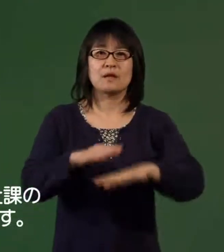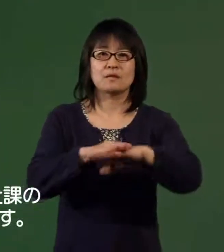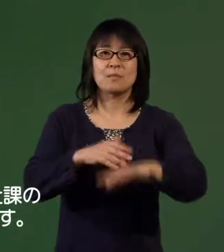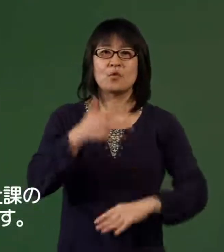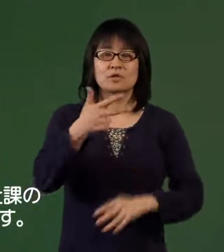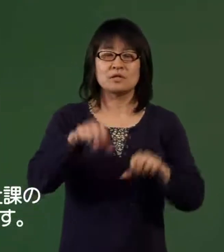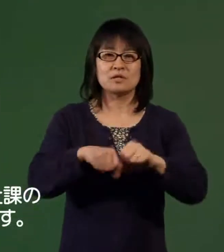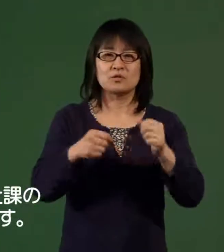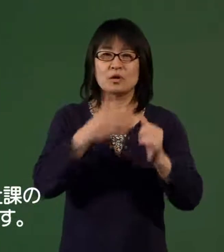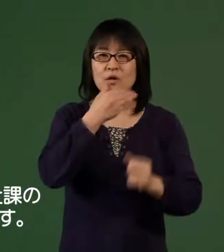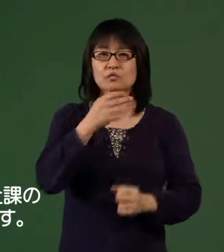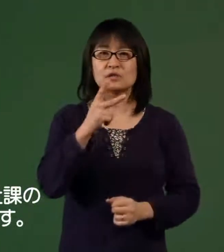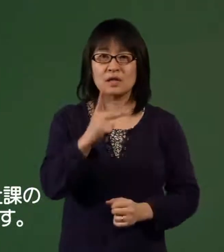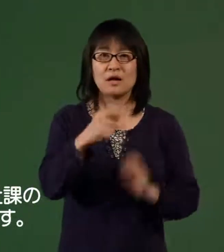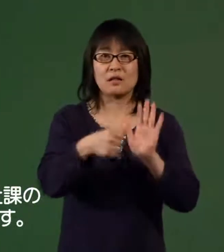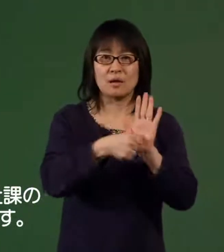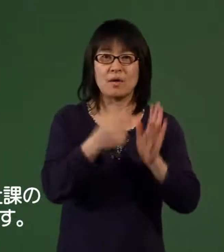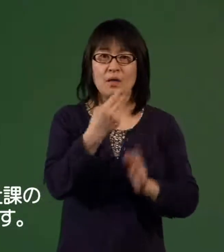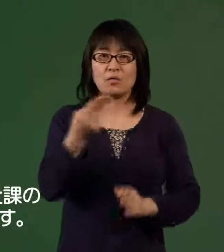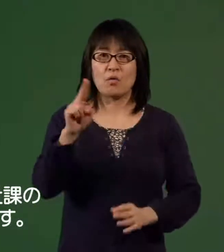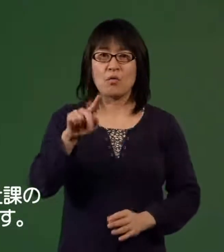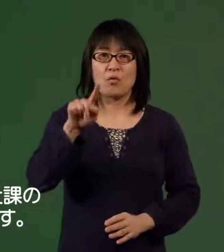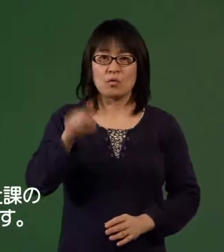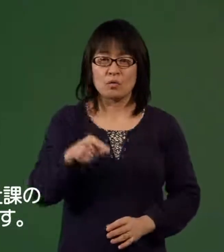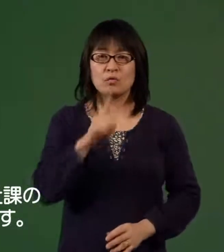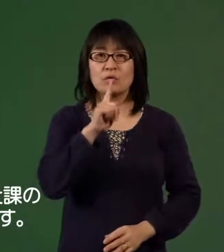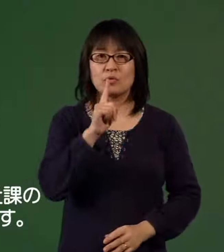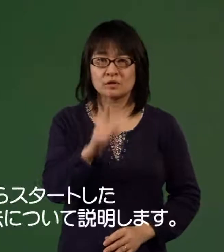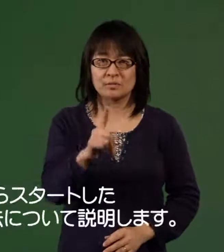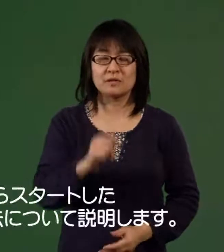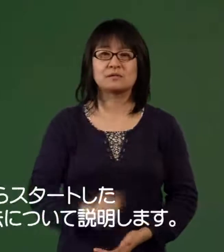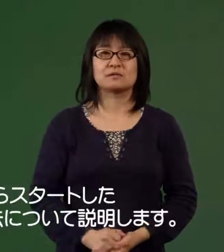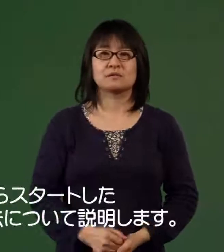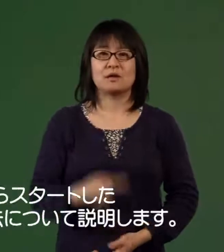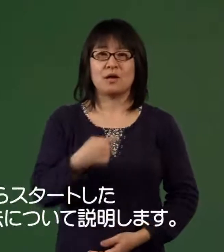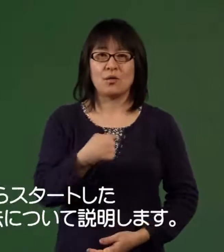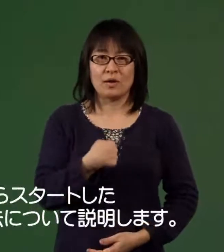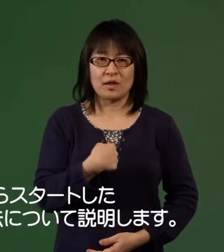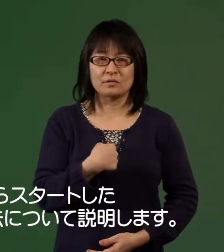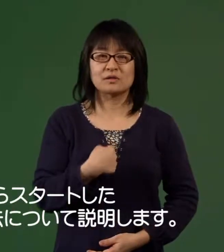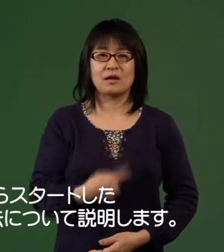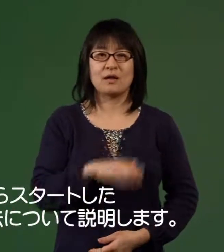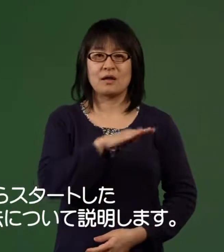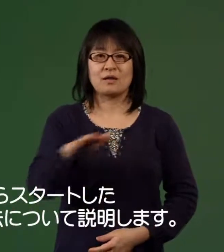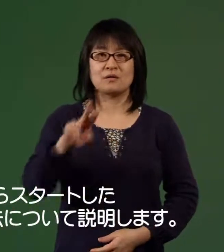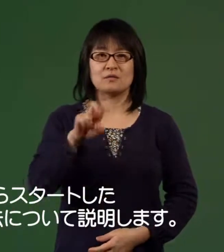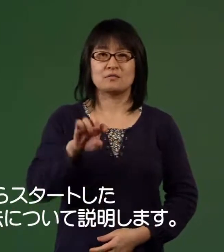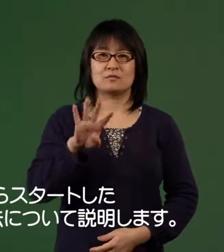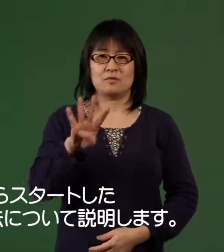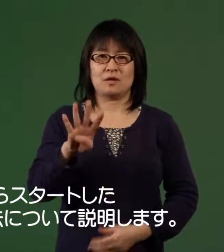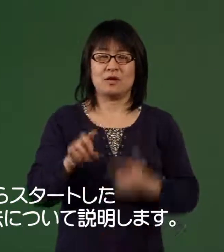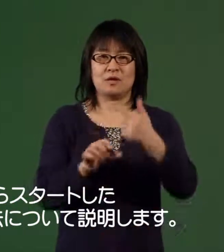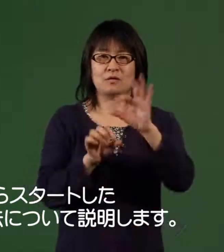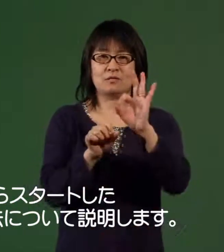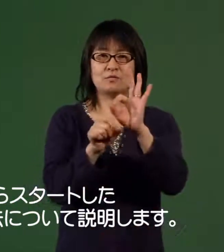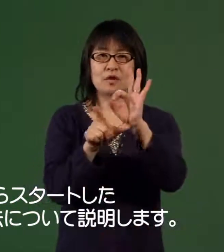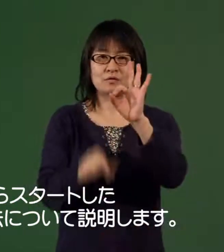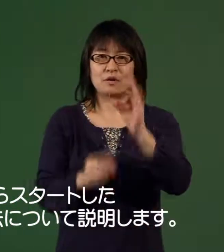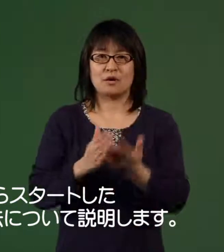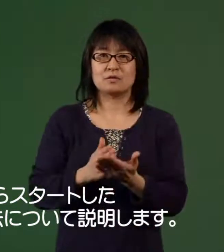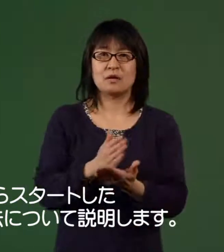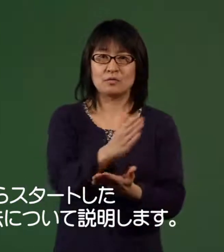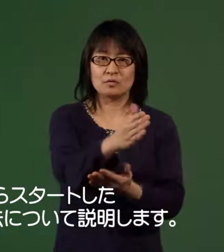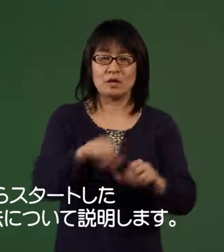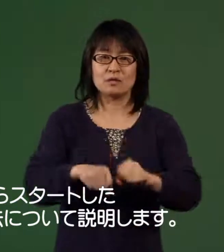札幌市障がい福祉課の道のと申します私から平成24年10月からスタートしまし